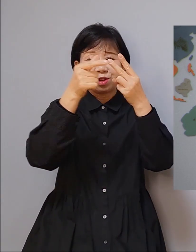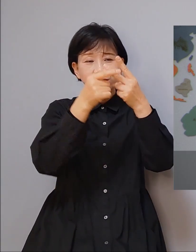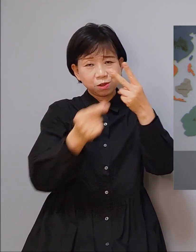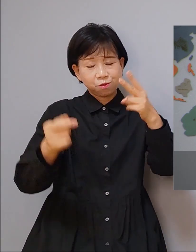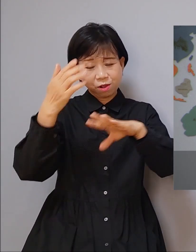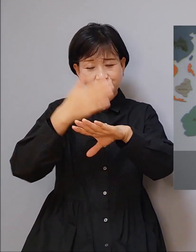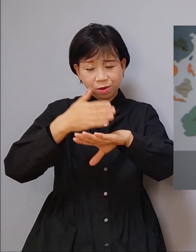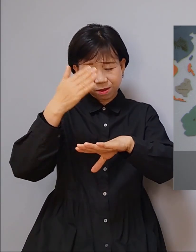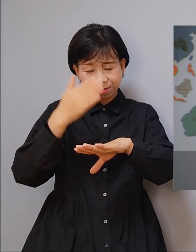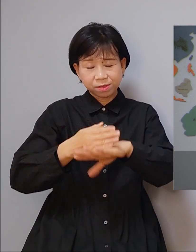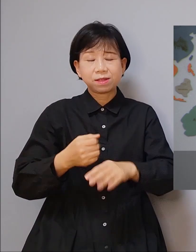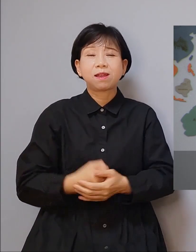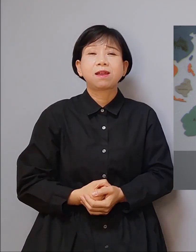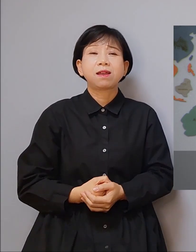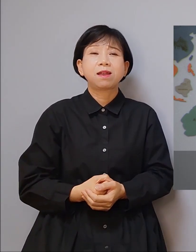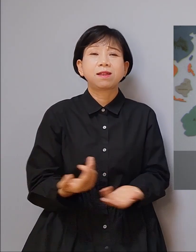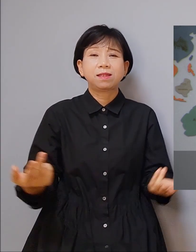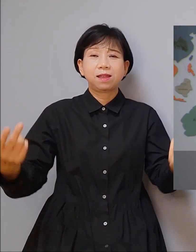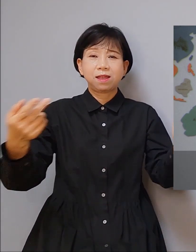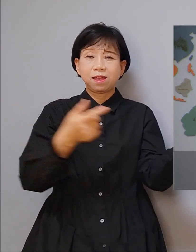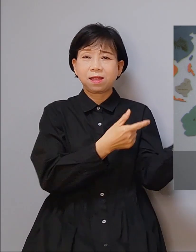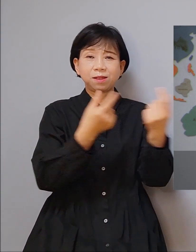우리 다 일어나시겠습니다.